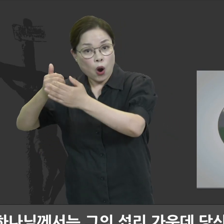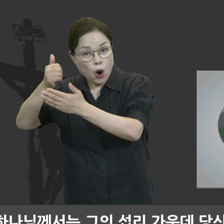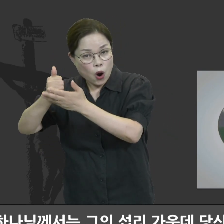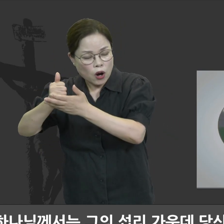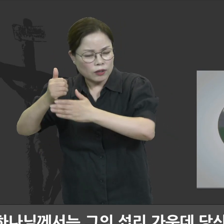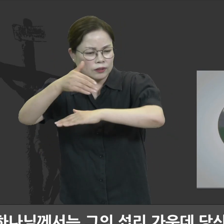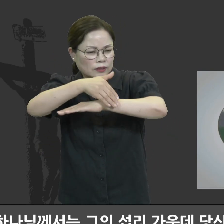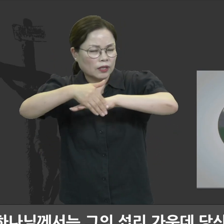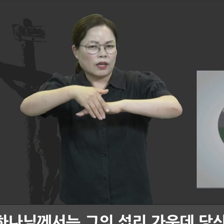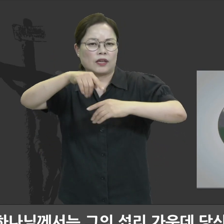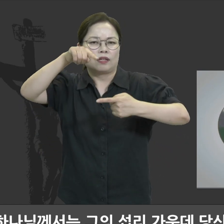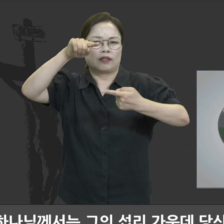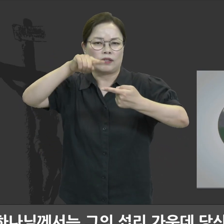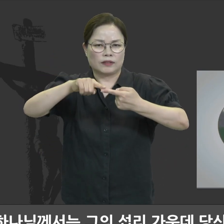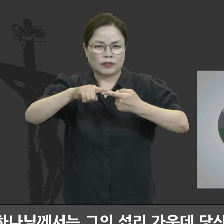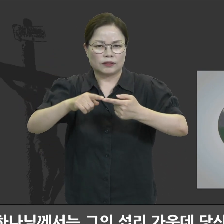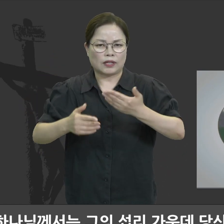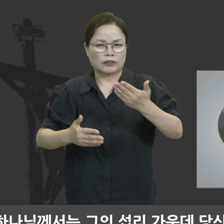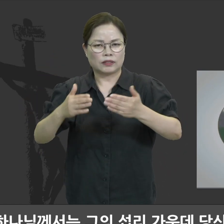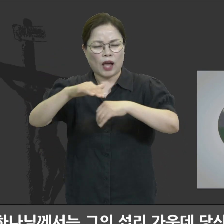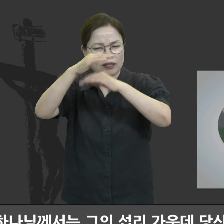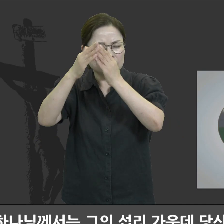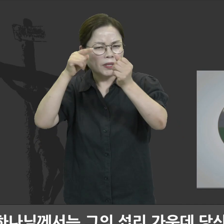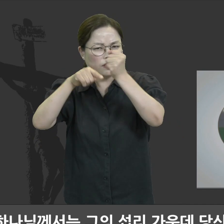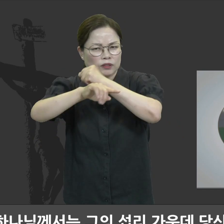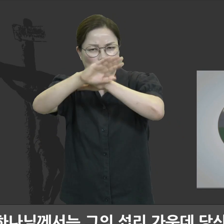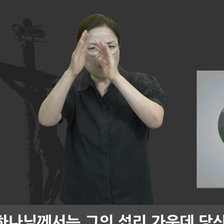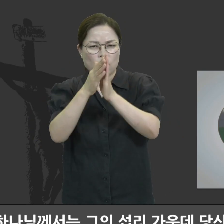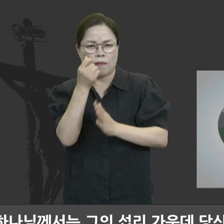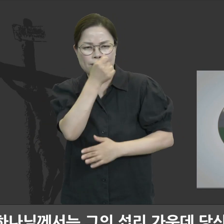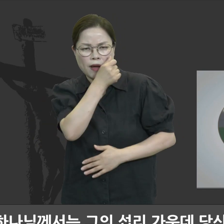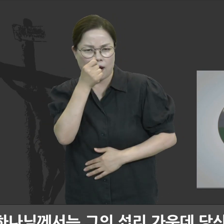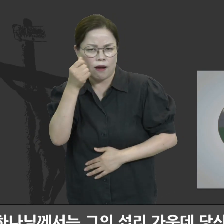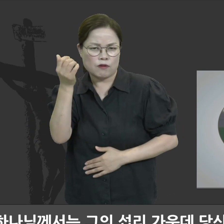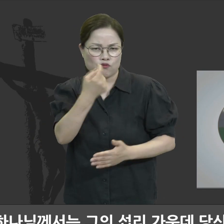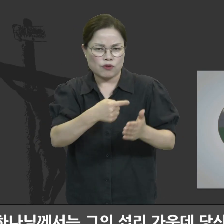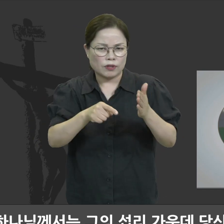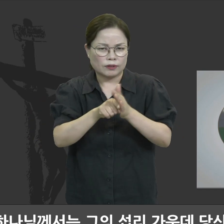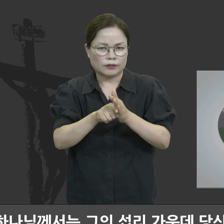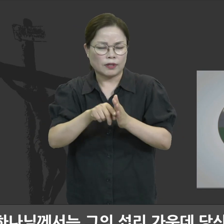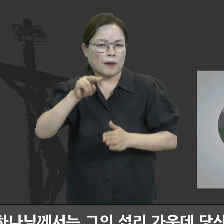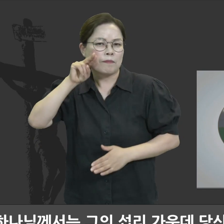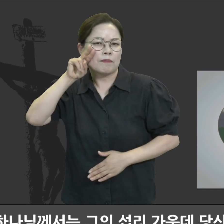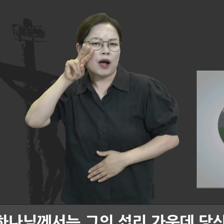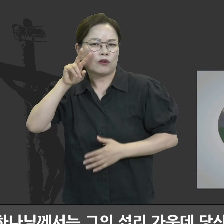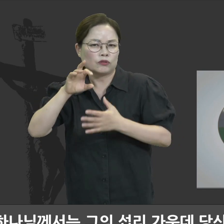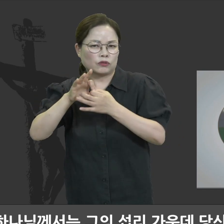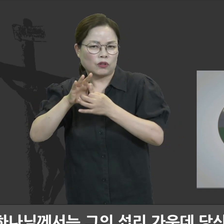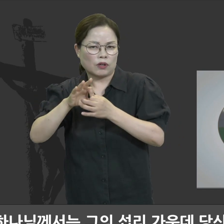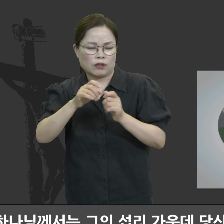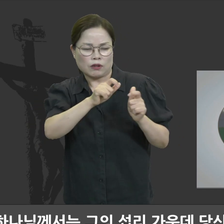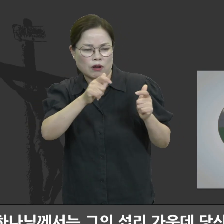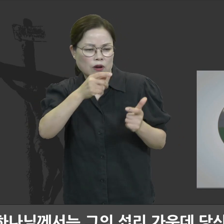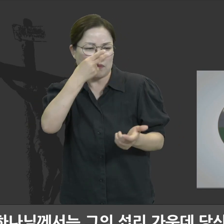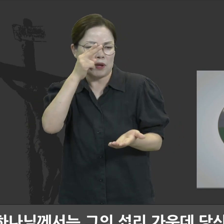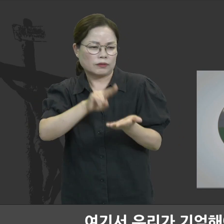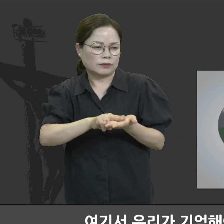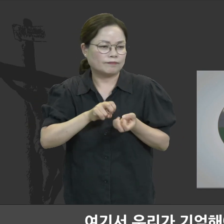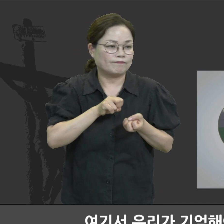하나님께서는 그의 섭리 가운데 당신의 모든 뜻을 알 수 있도록 사도 바울을 통해 여러 편지들을